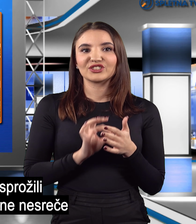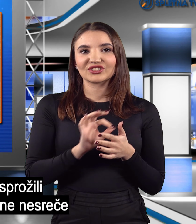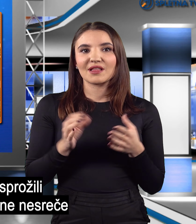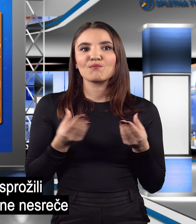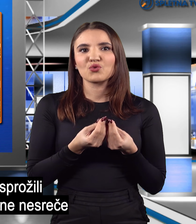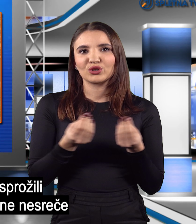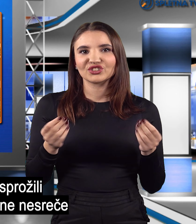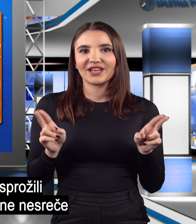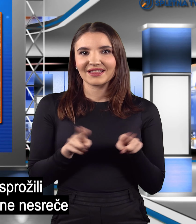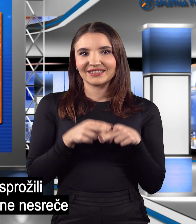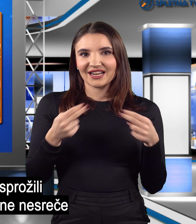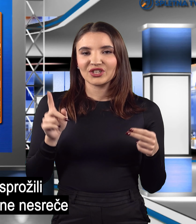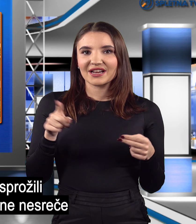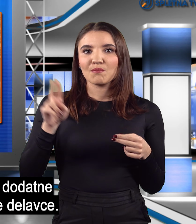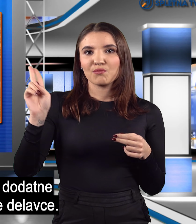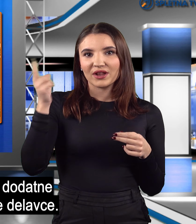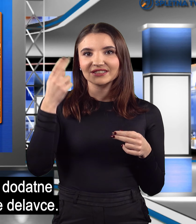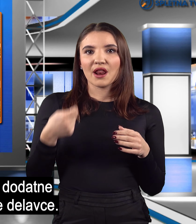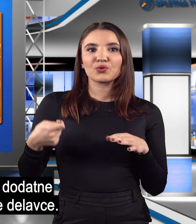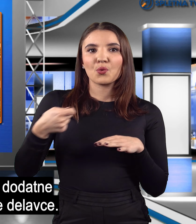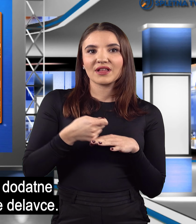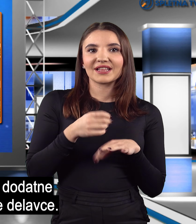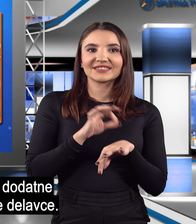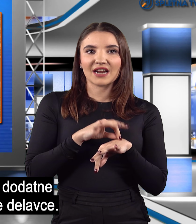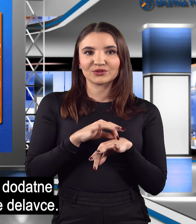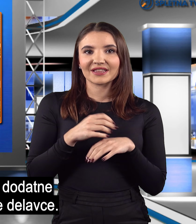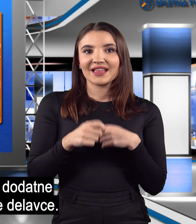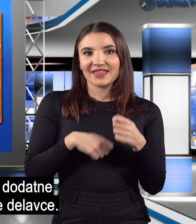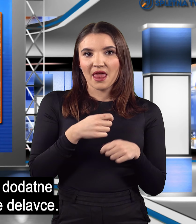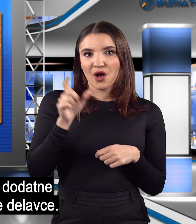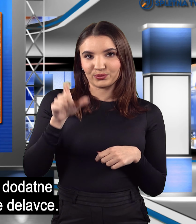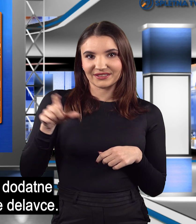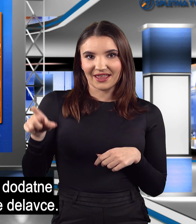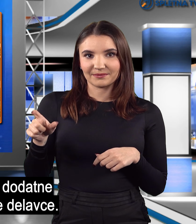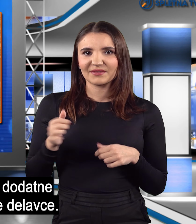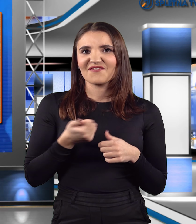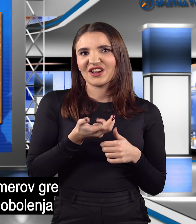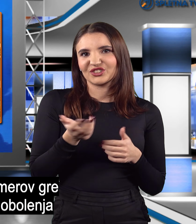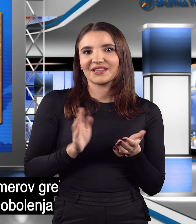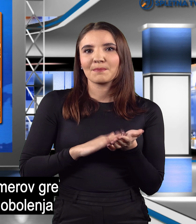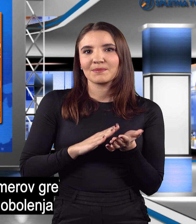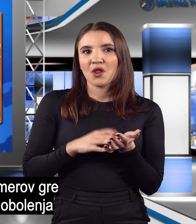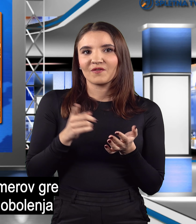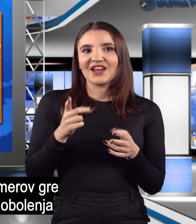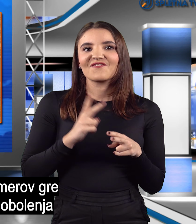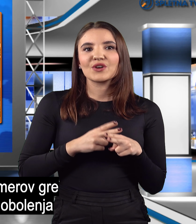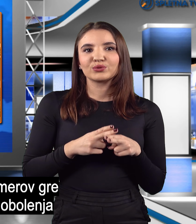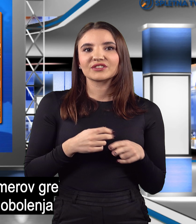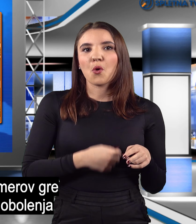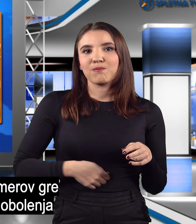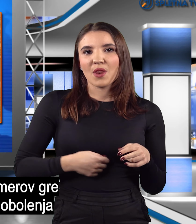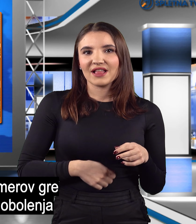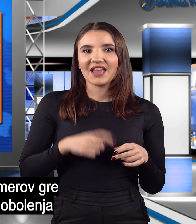nesreče in poklicali dodatne zdravstvene delavce. V večini primerov gre za virusna obolenja in